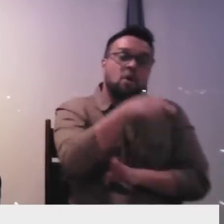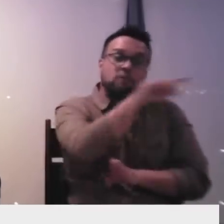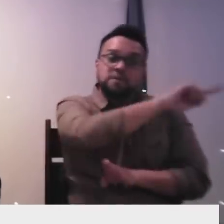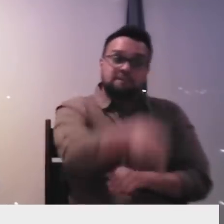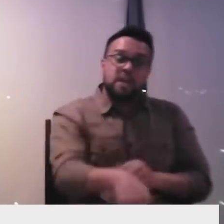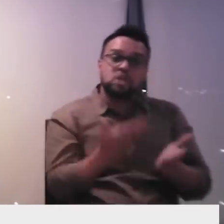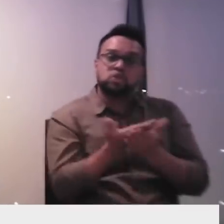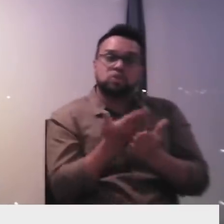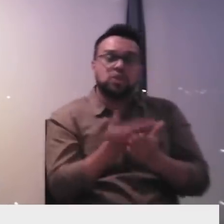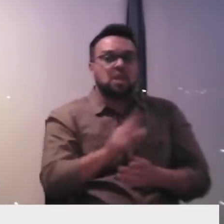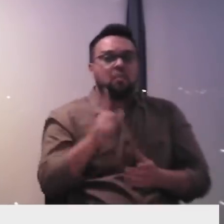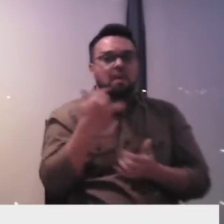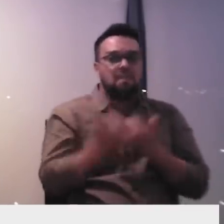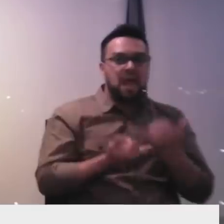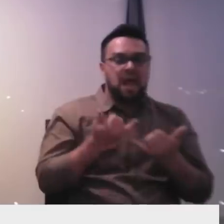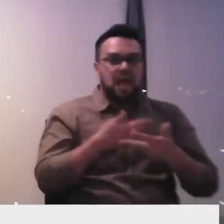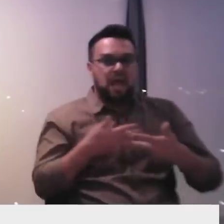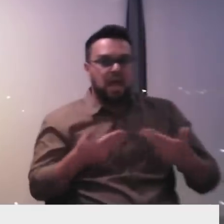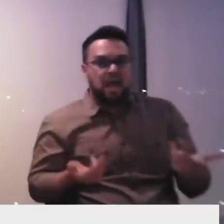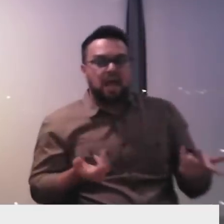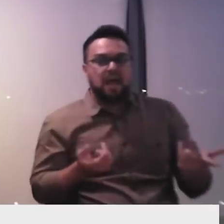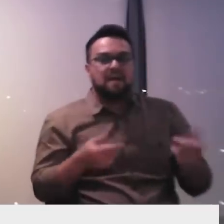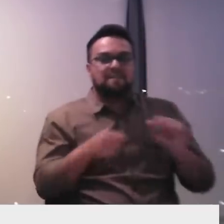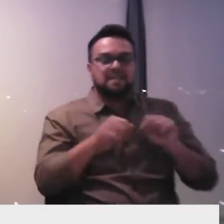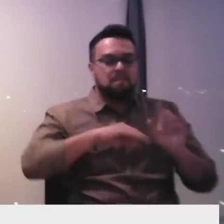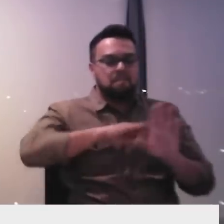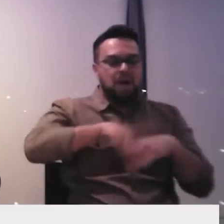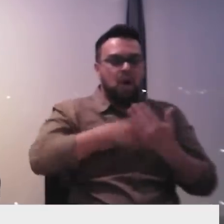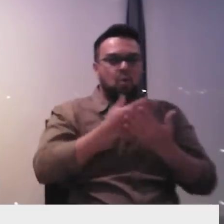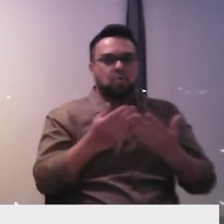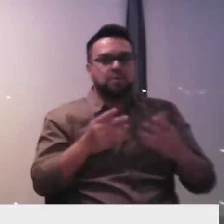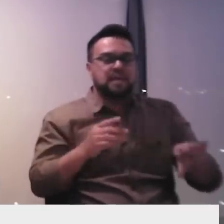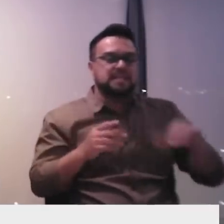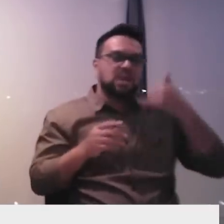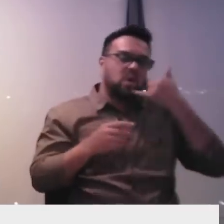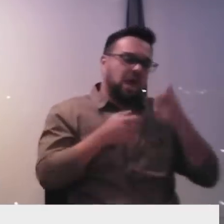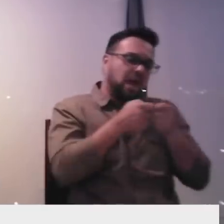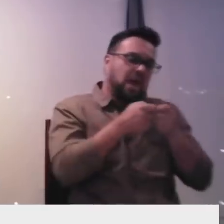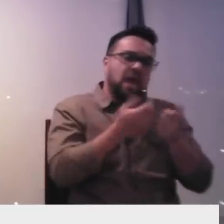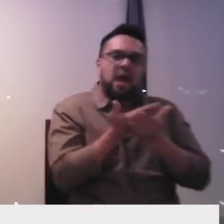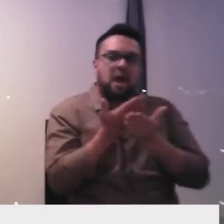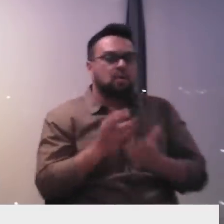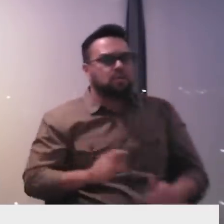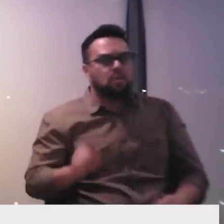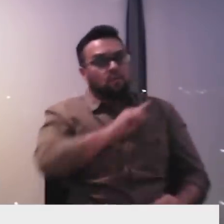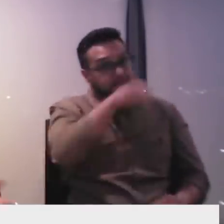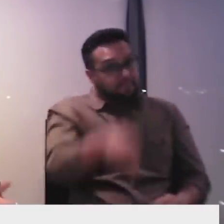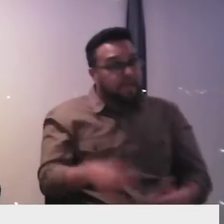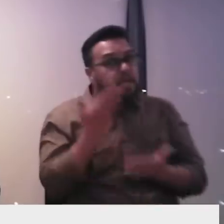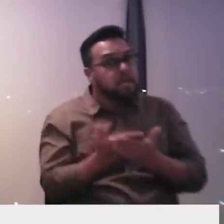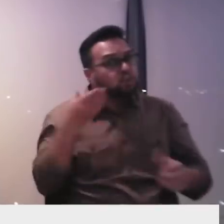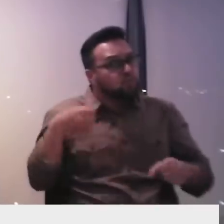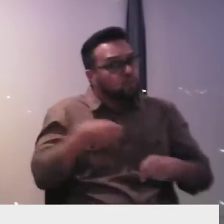estudar, não está aqui para ficar brincando com o celular nas aulas, não está aqui para